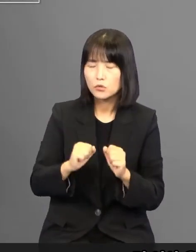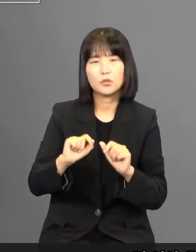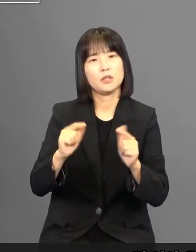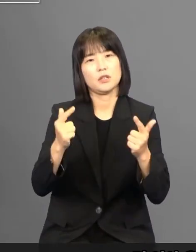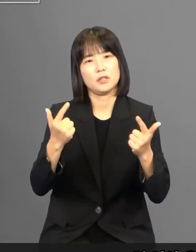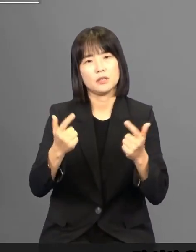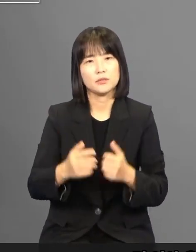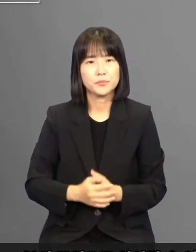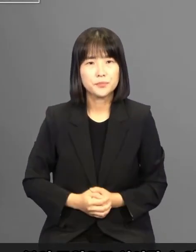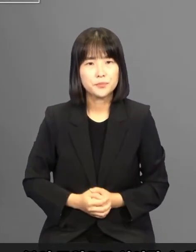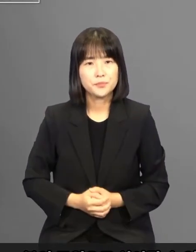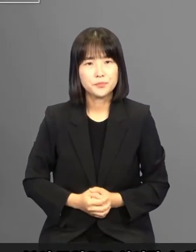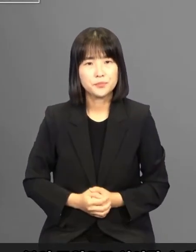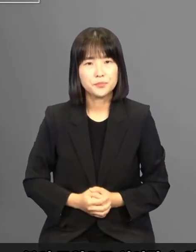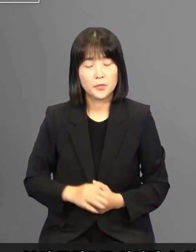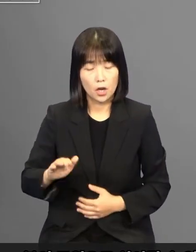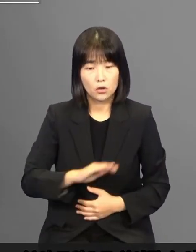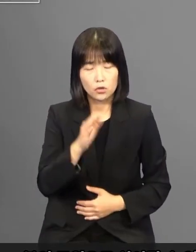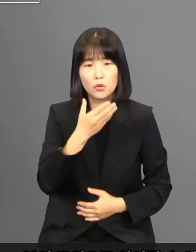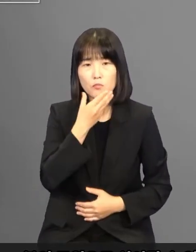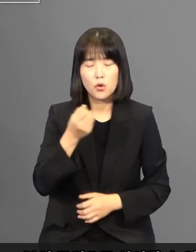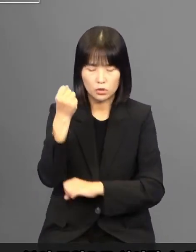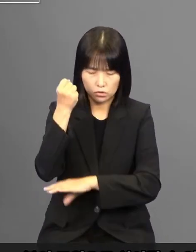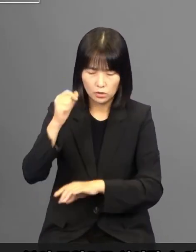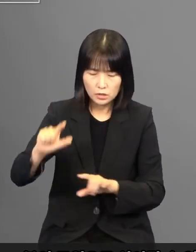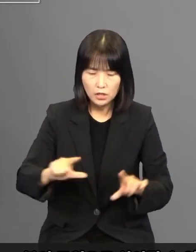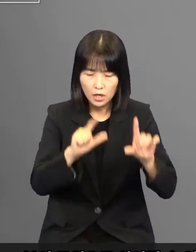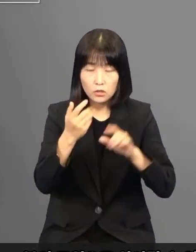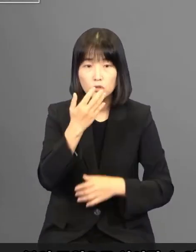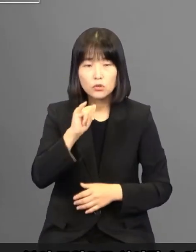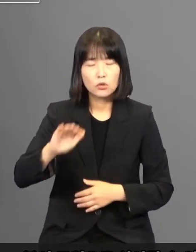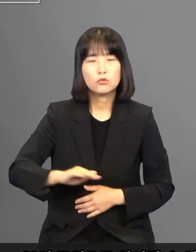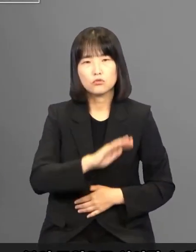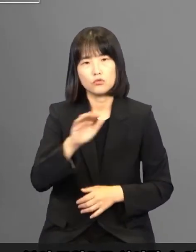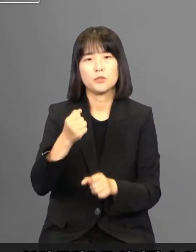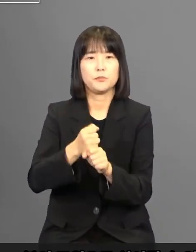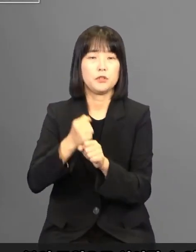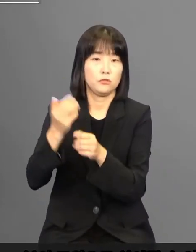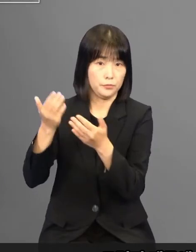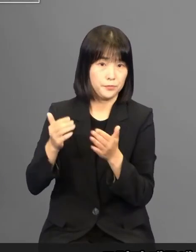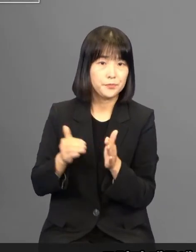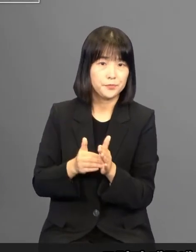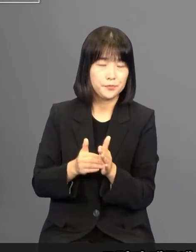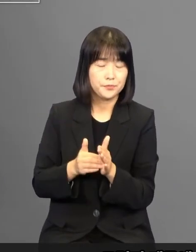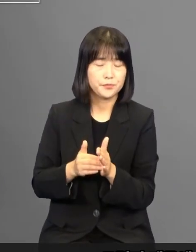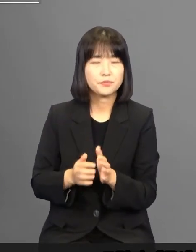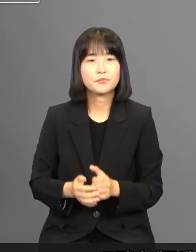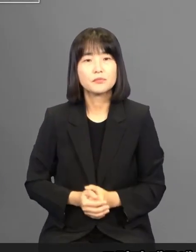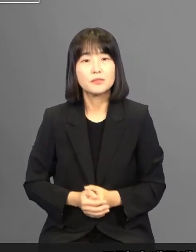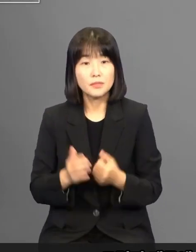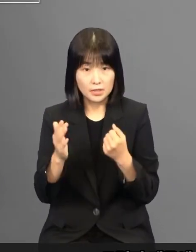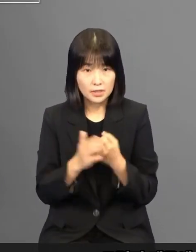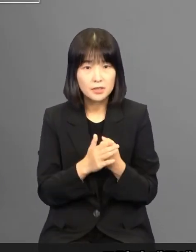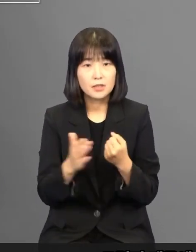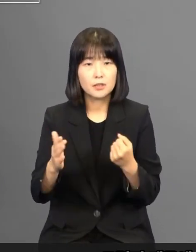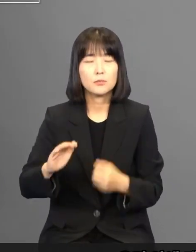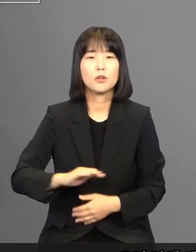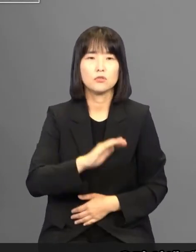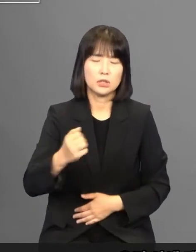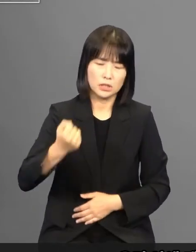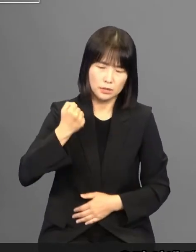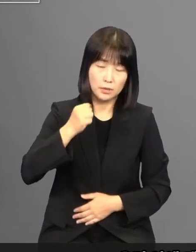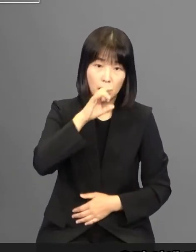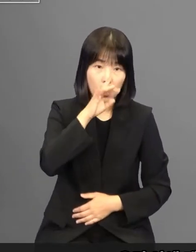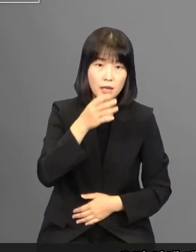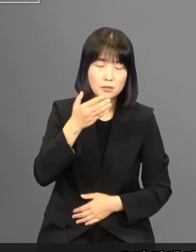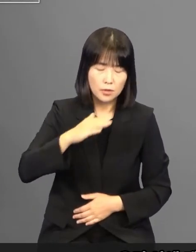우리는 저주가 아니라 복의 근원으로 살아갈 수 있도록 우리를 만들어 주셨다는 거예요. 그렇기 때문에 우리 힘으로는 안 되지만 우리